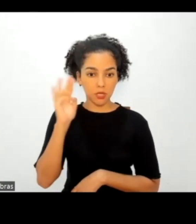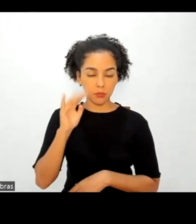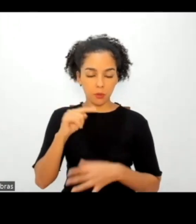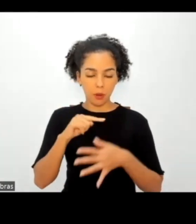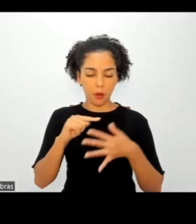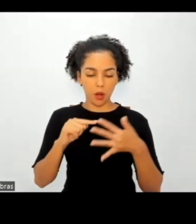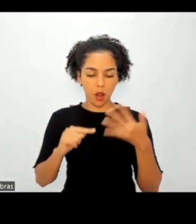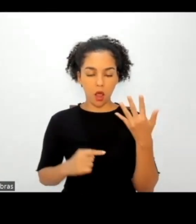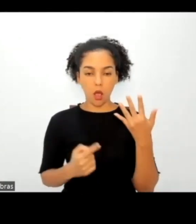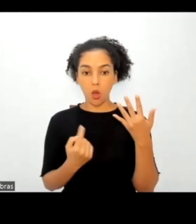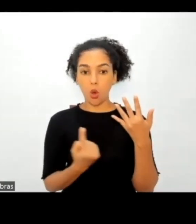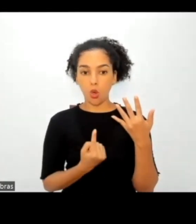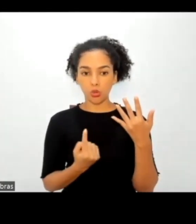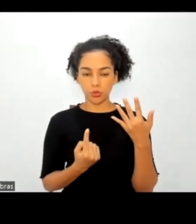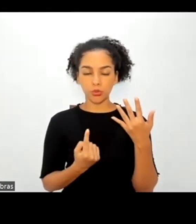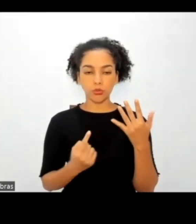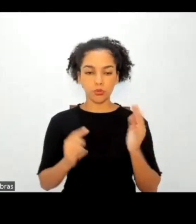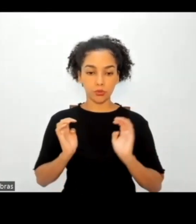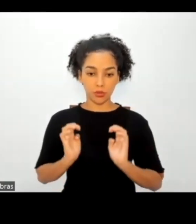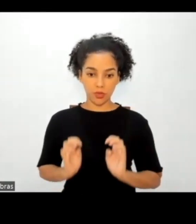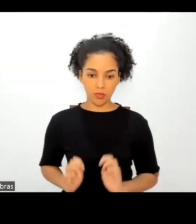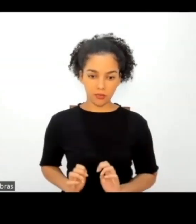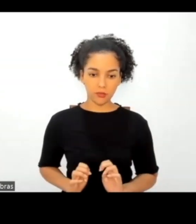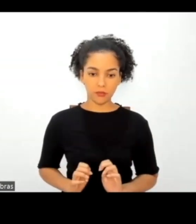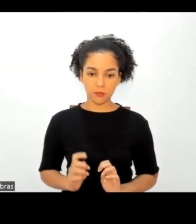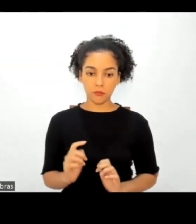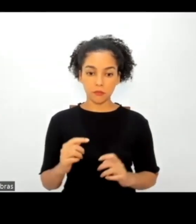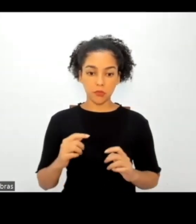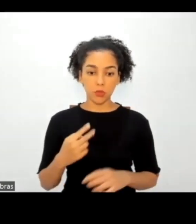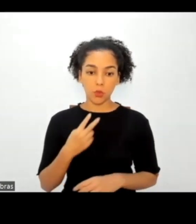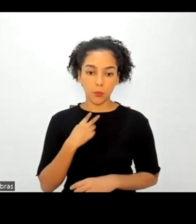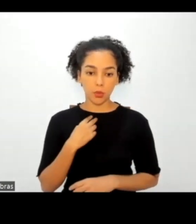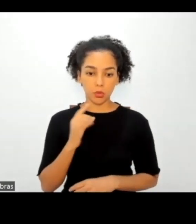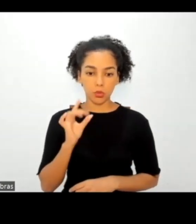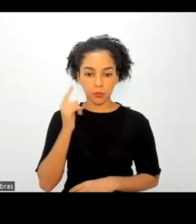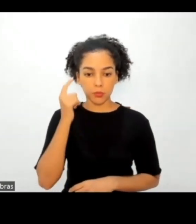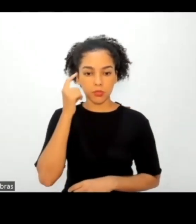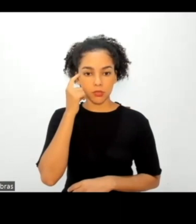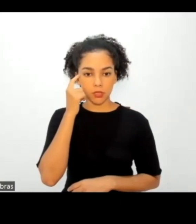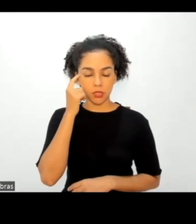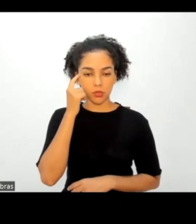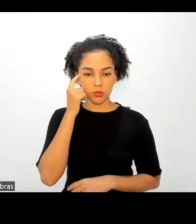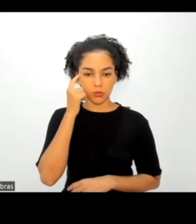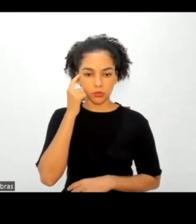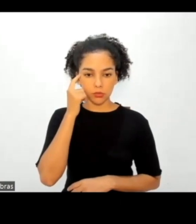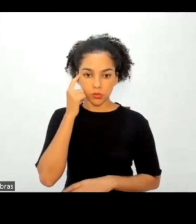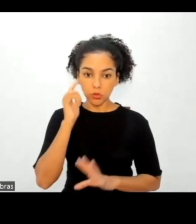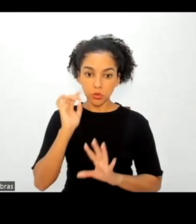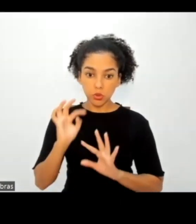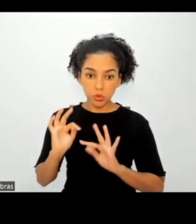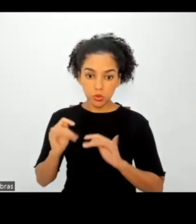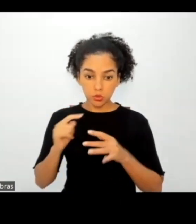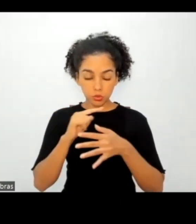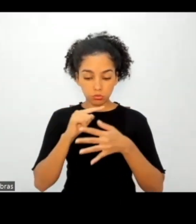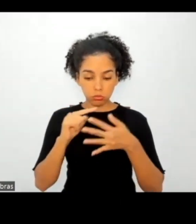ser concebidos, né, ou pensados aí como uma mera abstração, né? Todos os 11